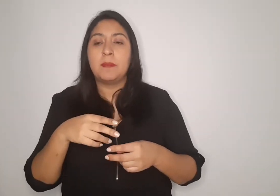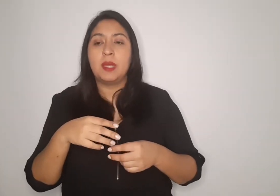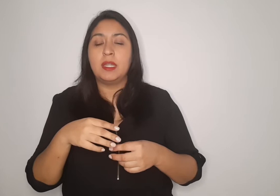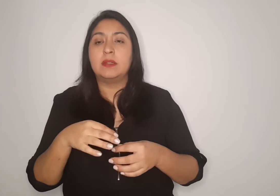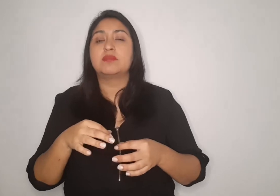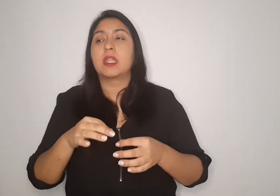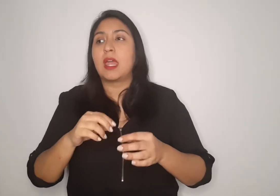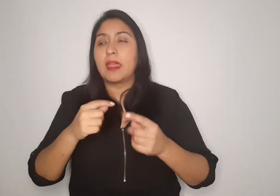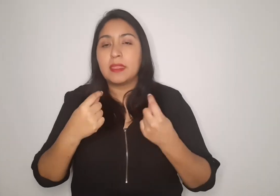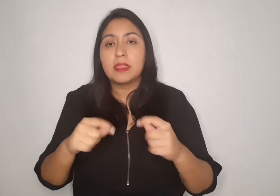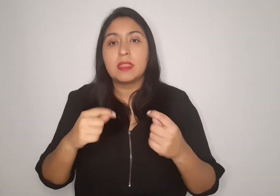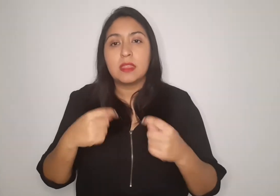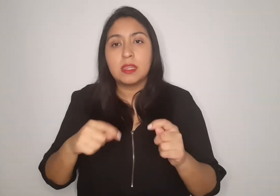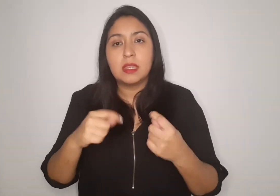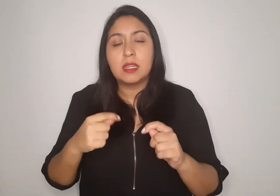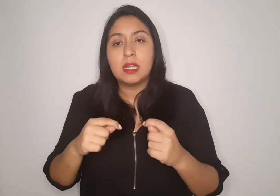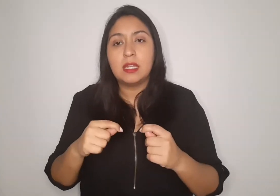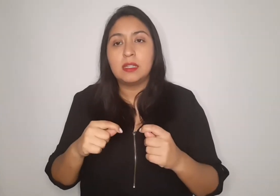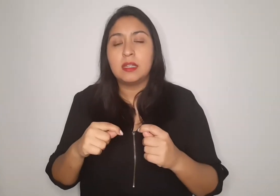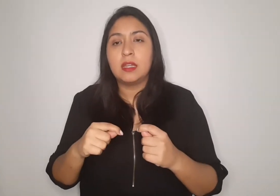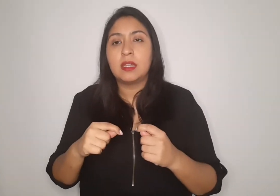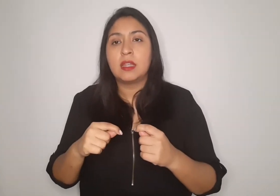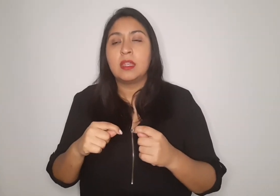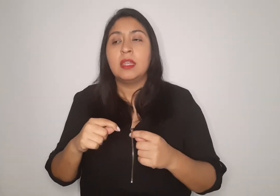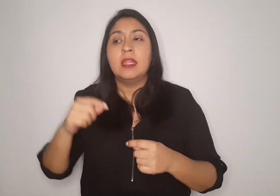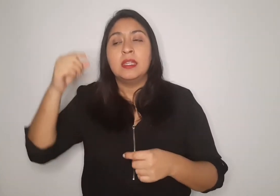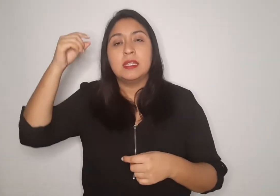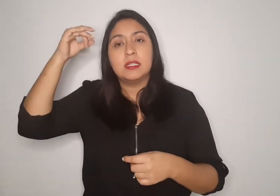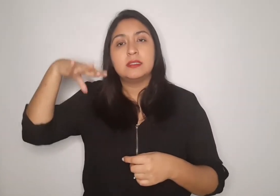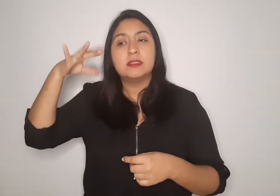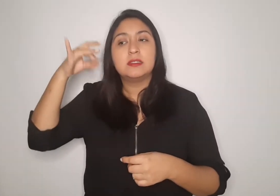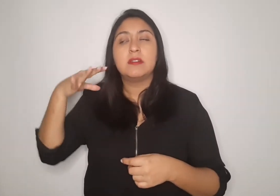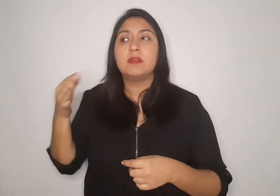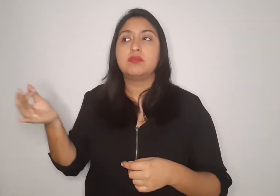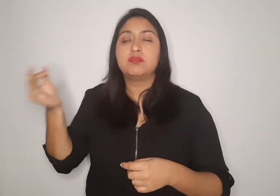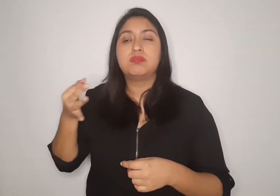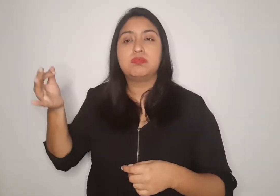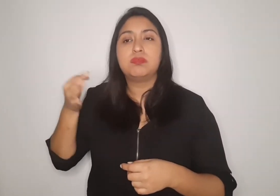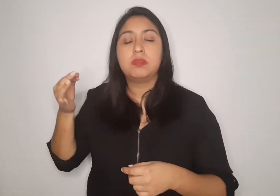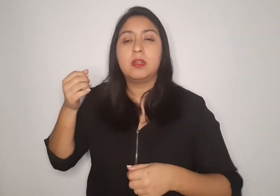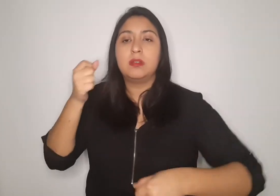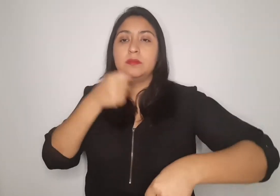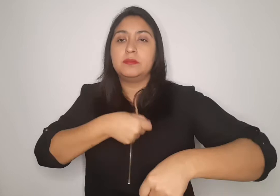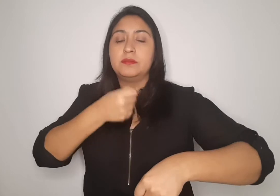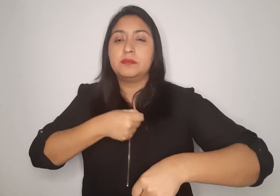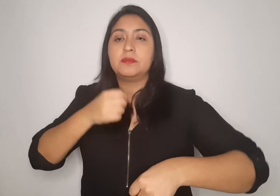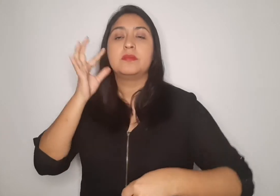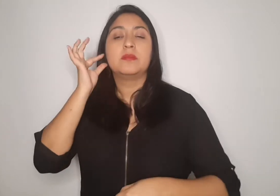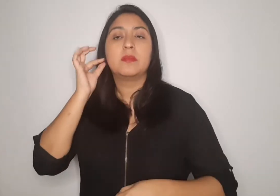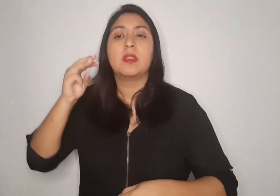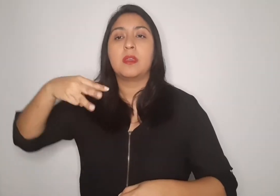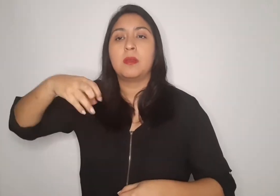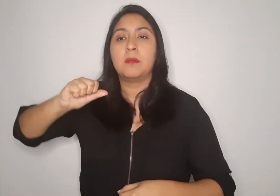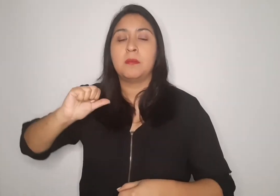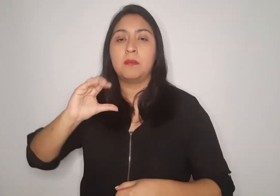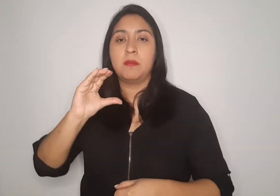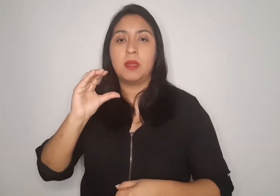interpretar el habla antiguo de Mapuzungún de la Machi, para traducir. Se ponen, no es siempre lo mismo, en